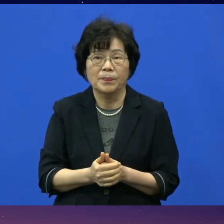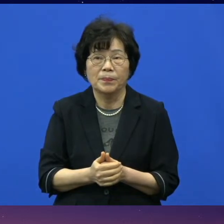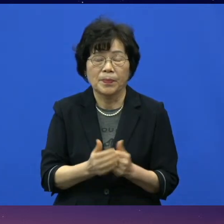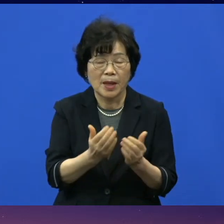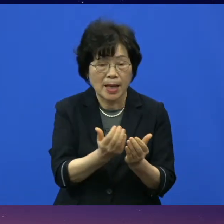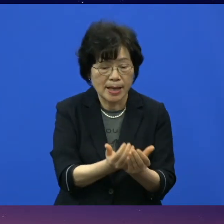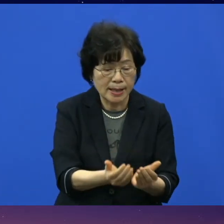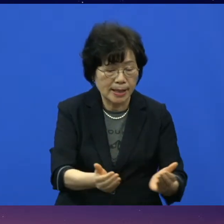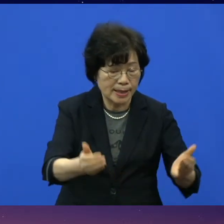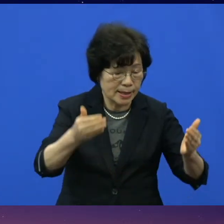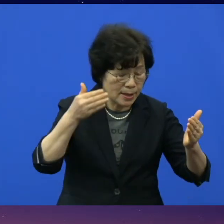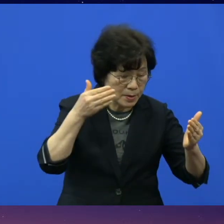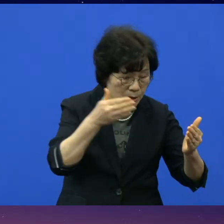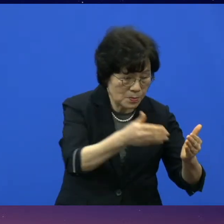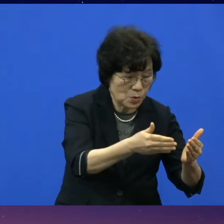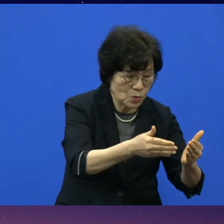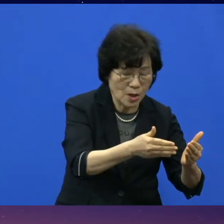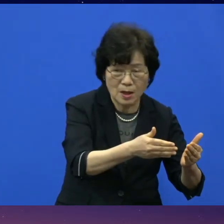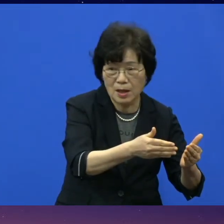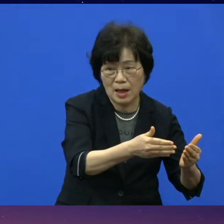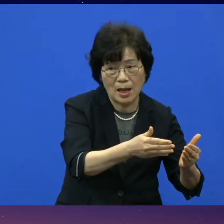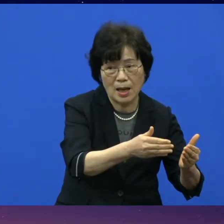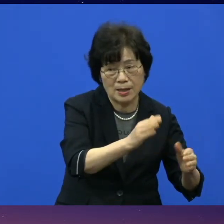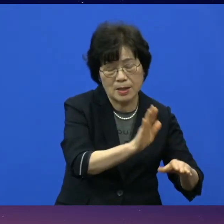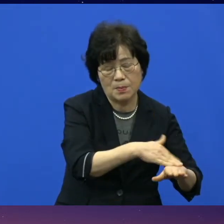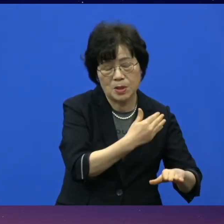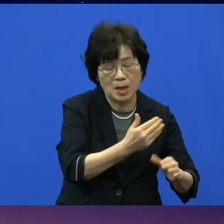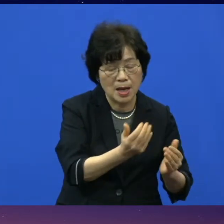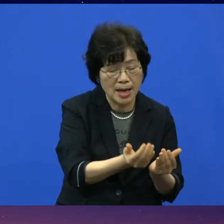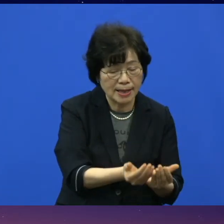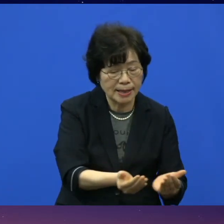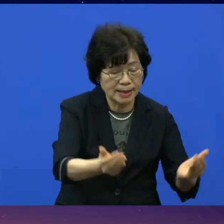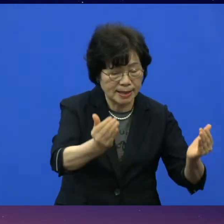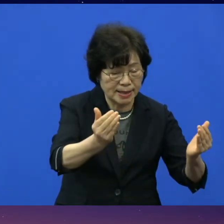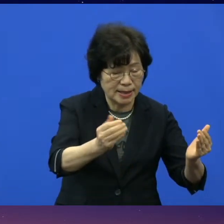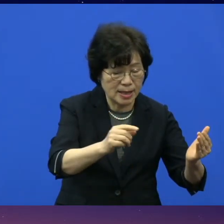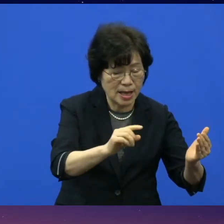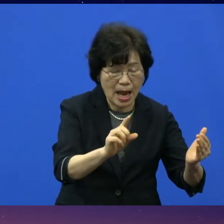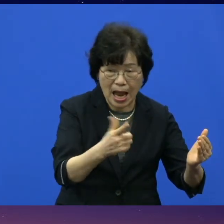그릇에 집중하는 것 자체가 핵심에서 벗어났다니. 그릇이 아니라 담는 거.